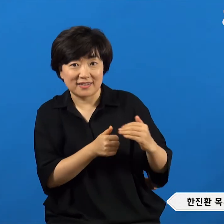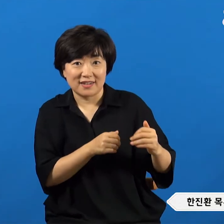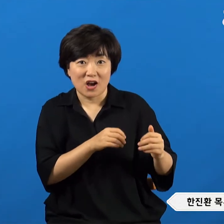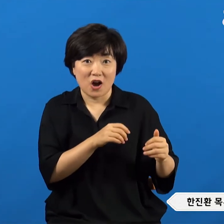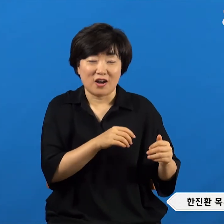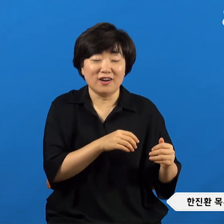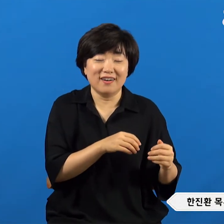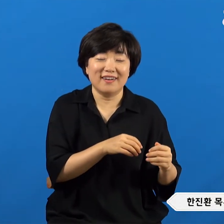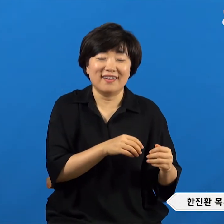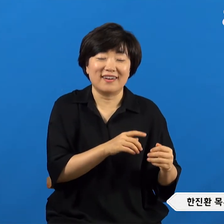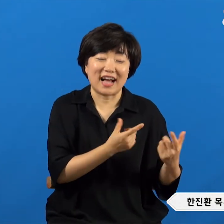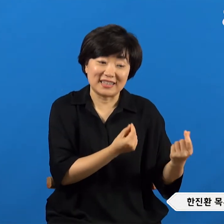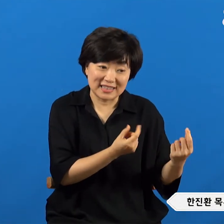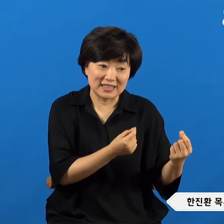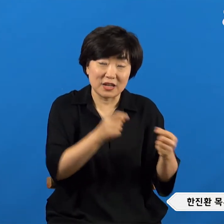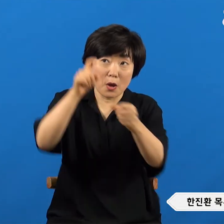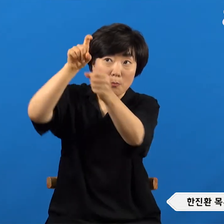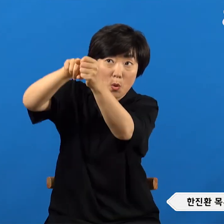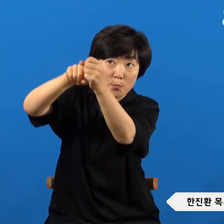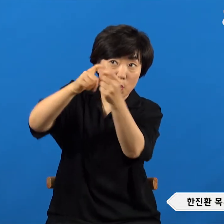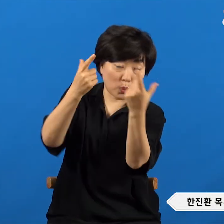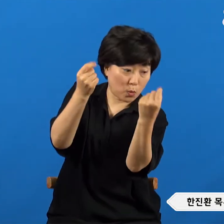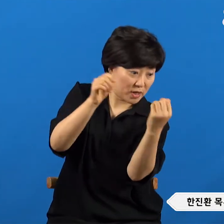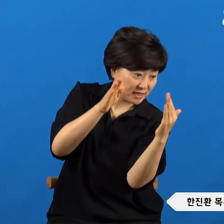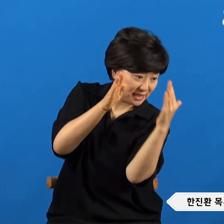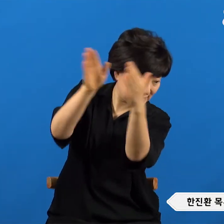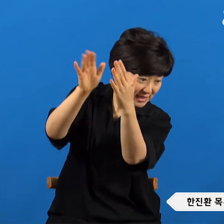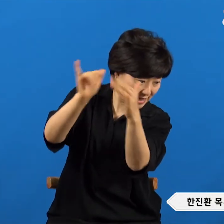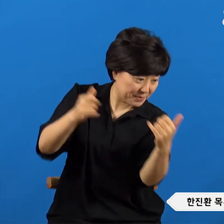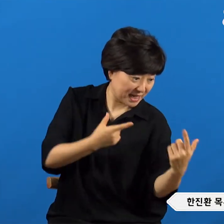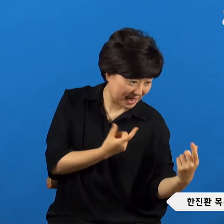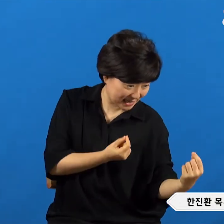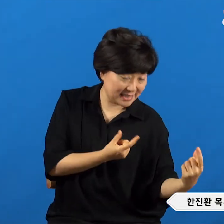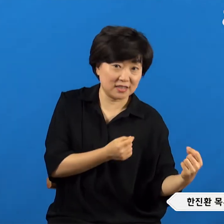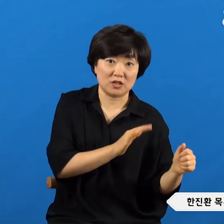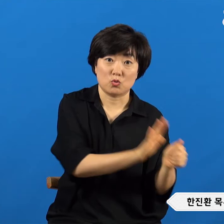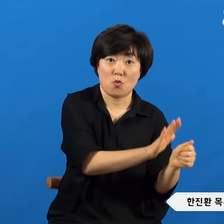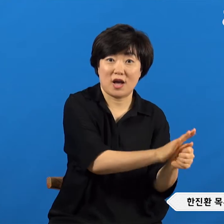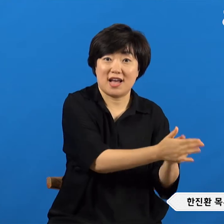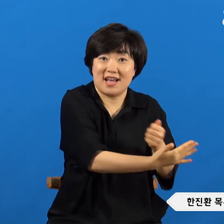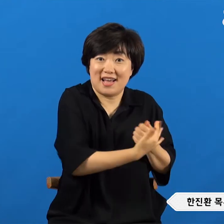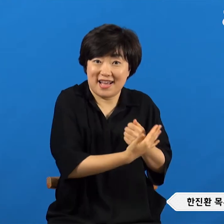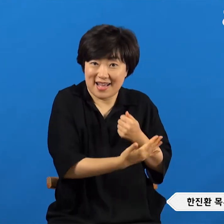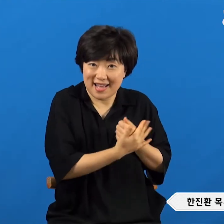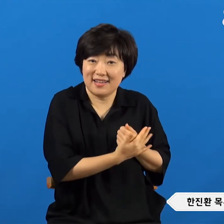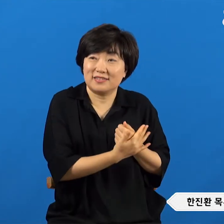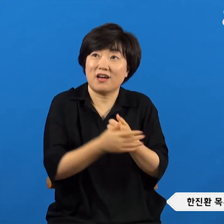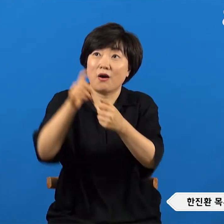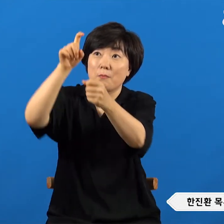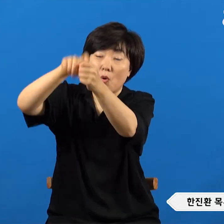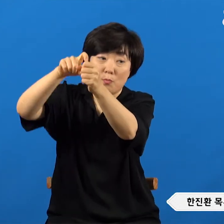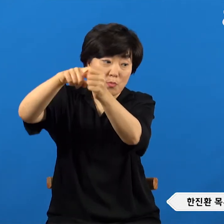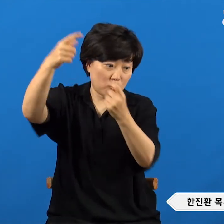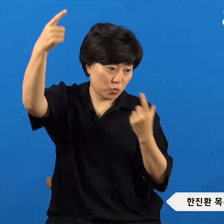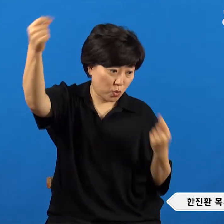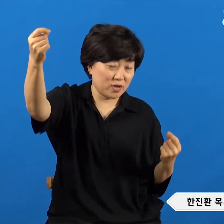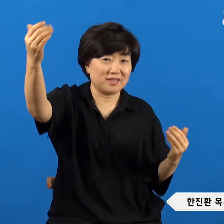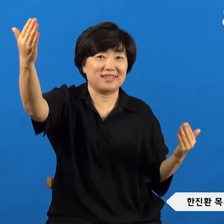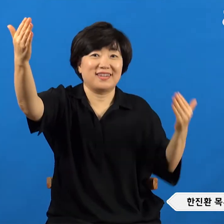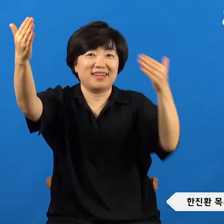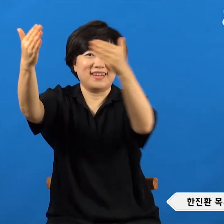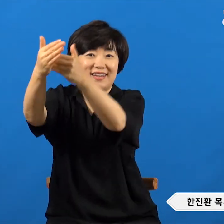사람들끼리 어울리면 서로 자극을 받아서 목표를 달성할 가능성이 훨씬 높아진다, 그런 뜻입니다.